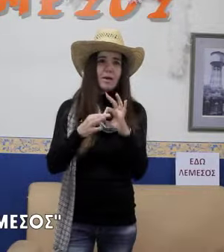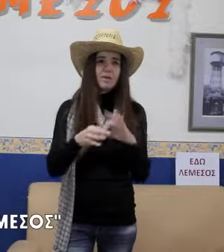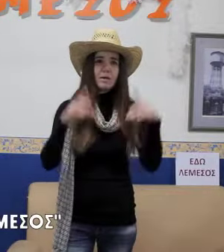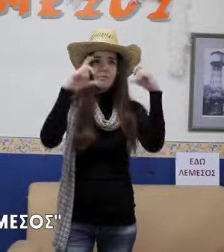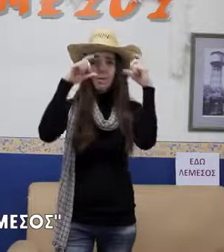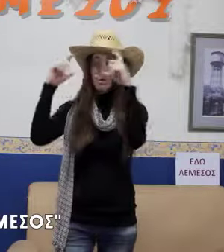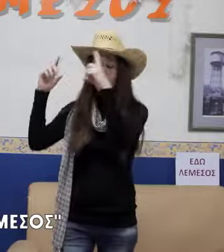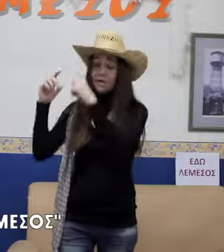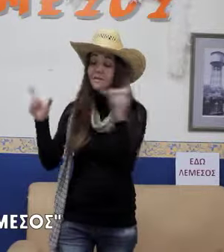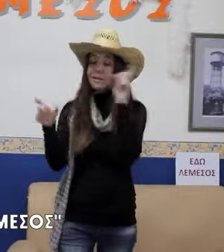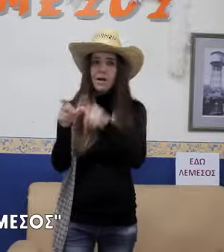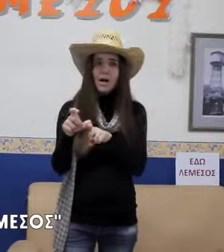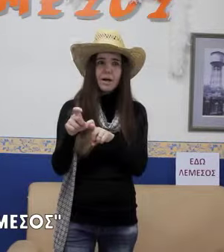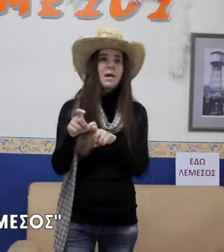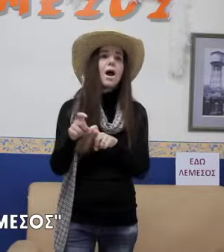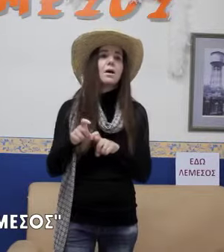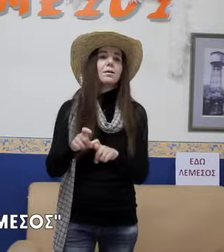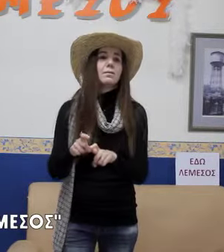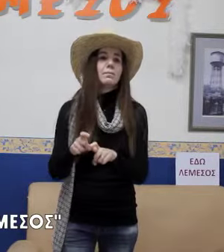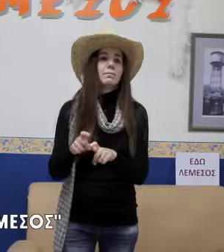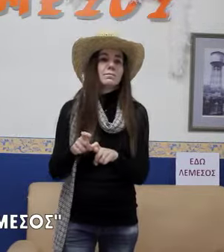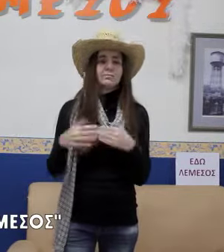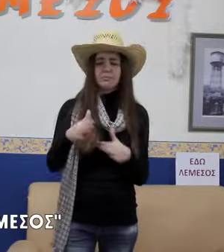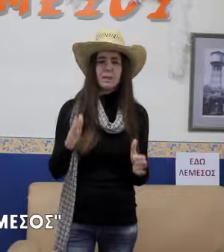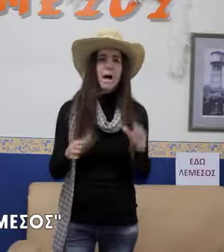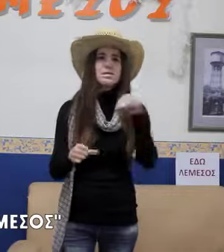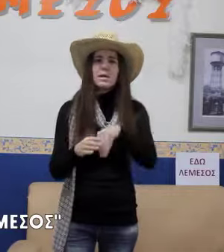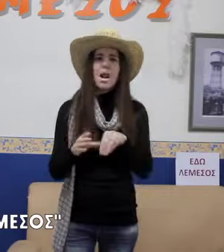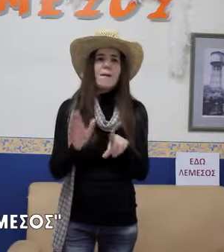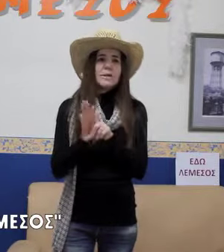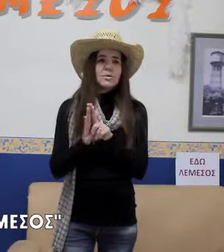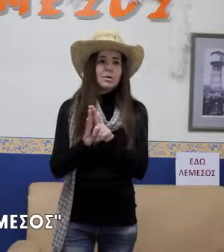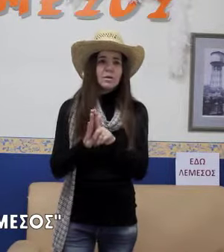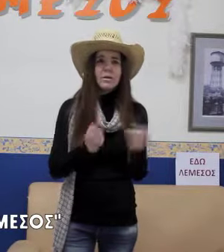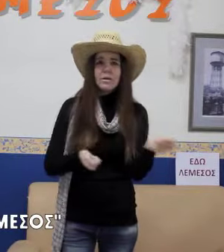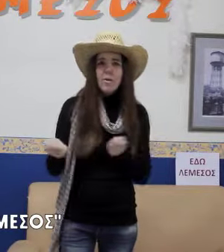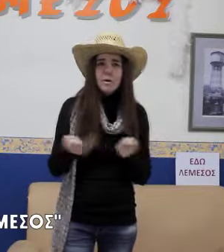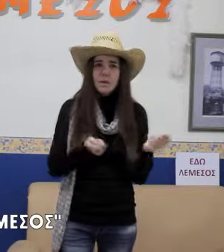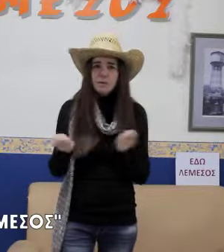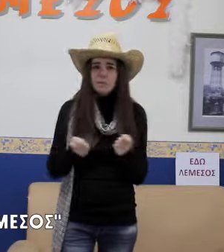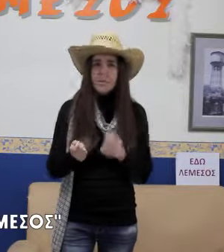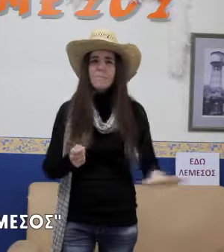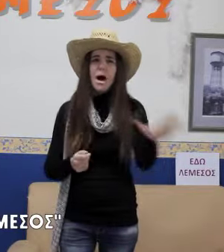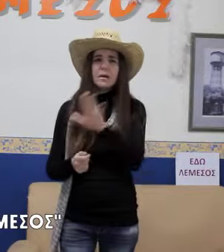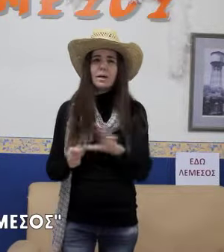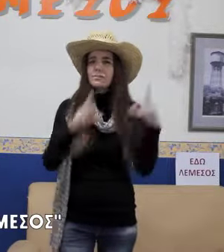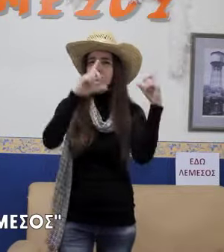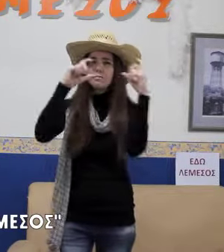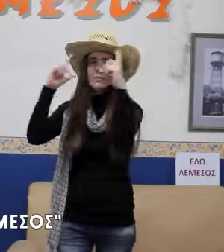Φωτογραφική Εταιρεία Κύπρου, Τμήμα Λεμεσού, διοργανώνουν Παγκύπριο Φωτογραφικό